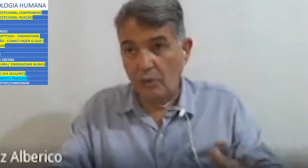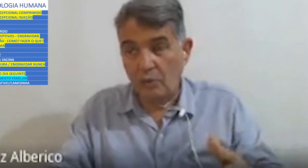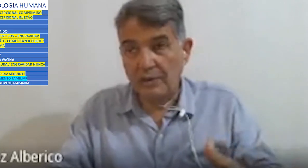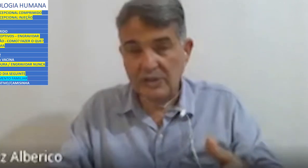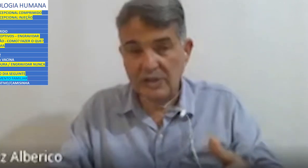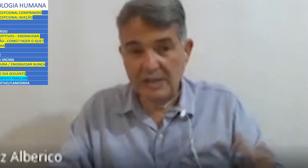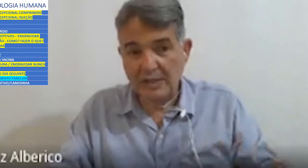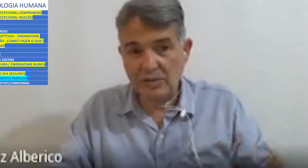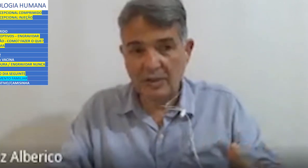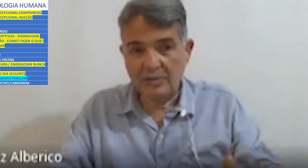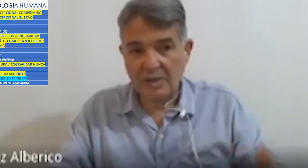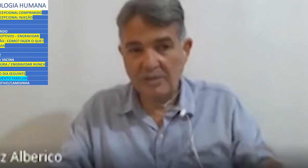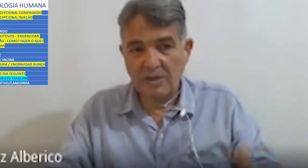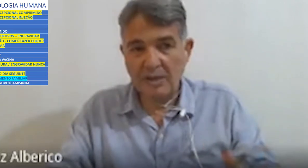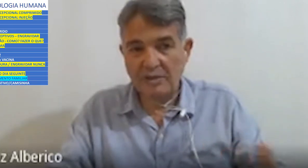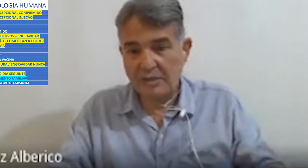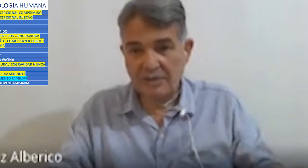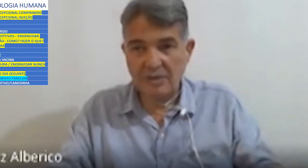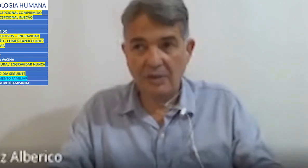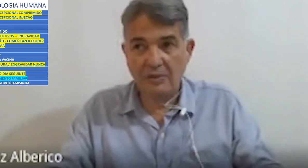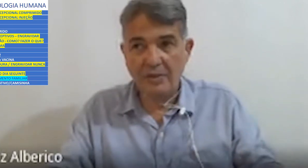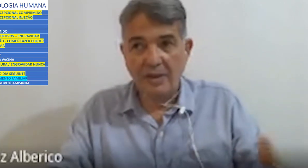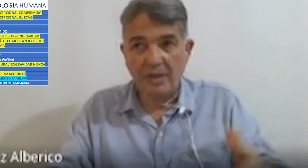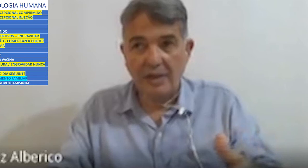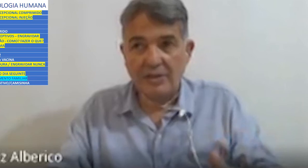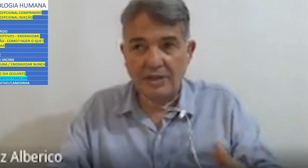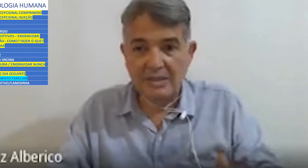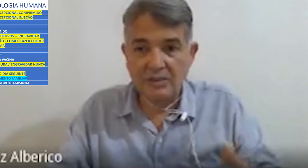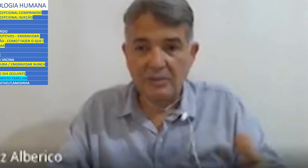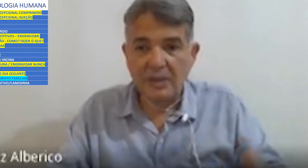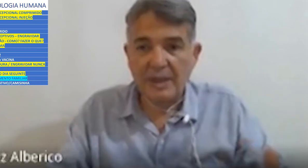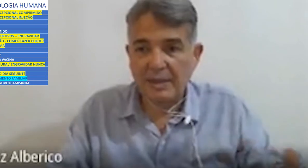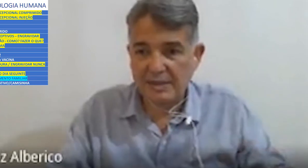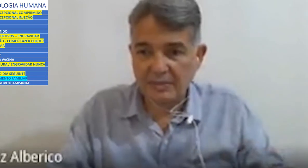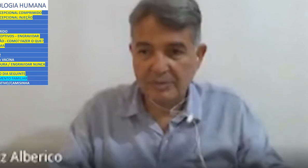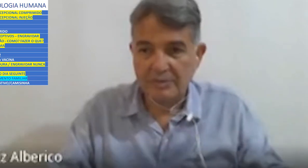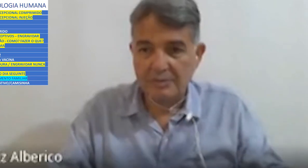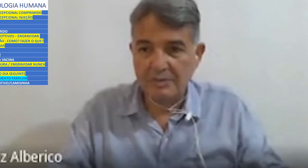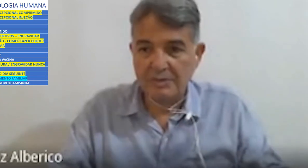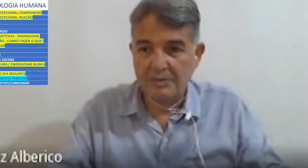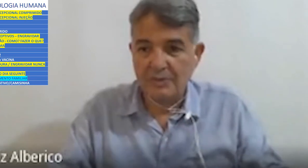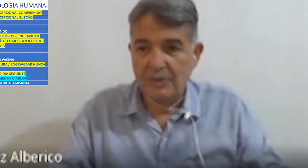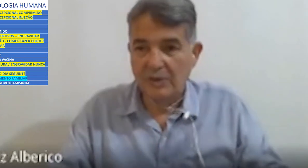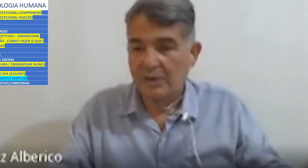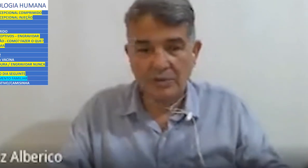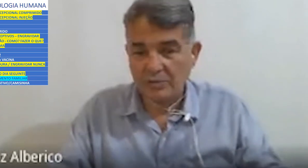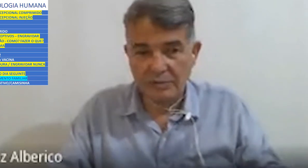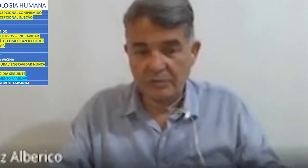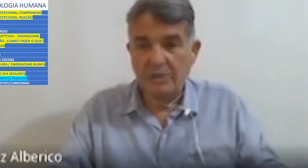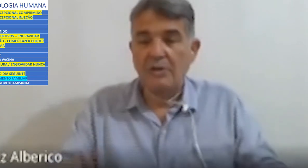Quando a gente diz sexo oral, sexo anal, sexo vaginal, a gente está dizendo penetração. Então,